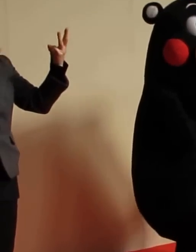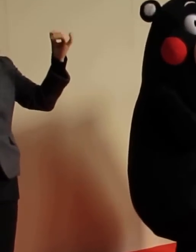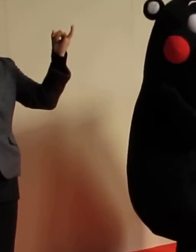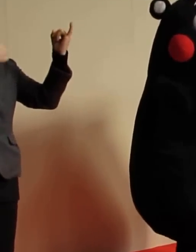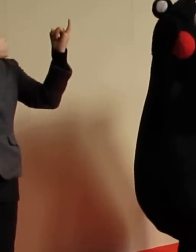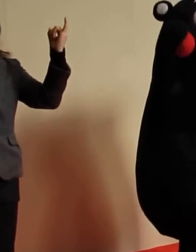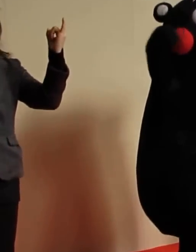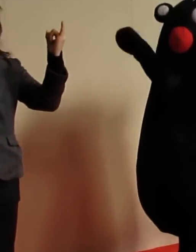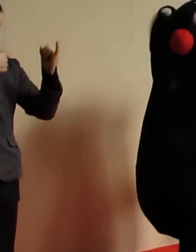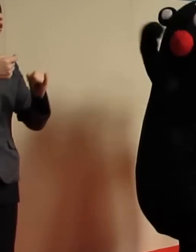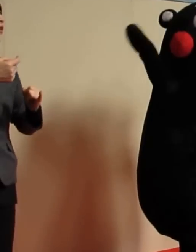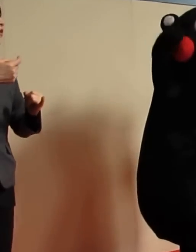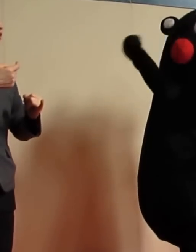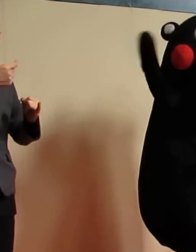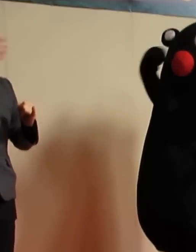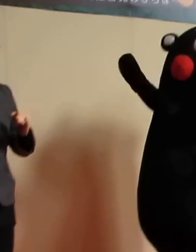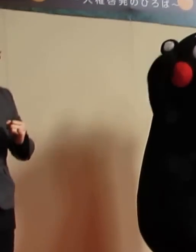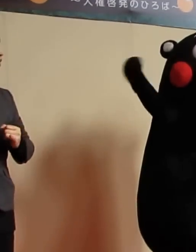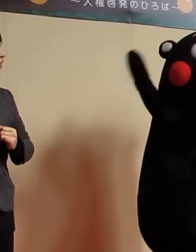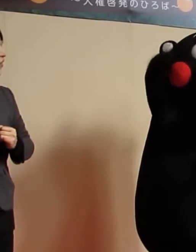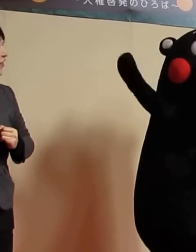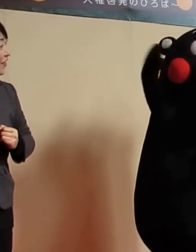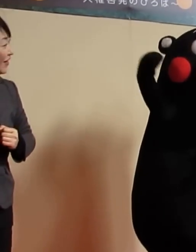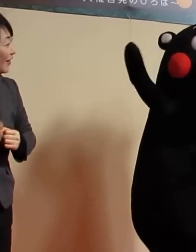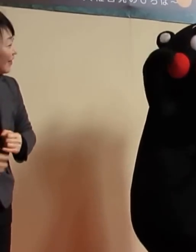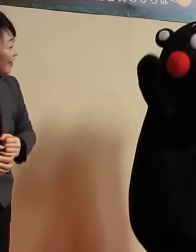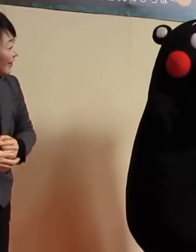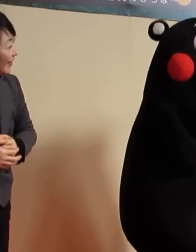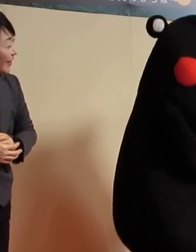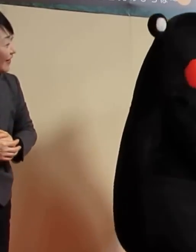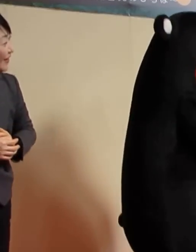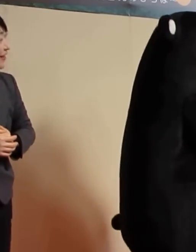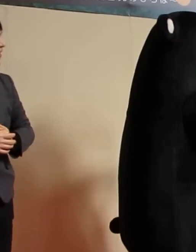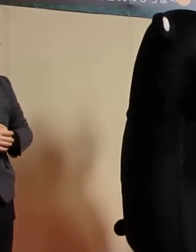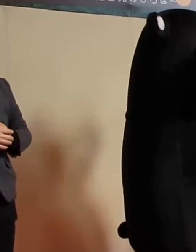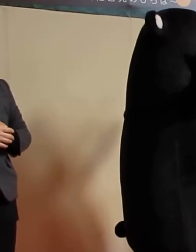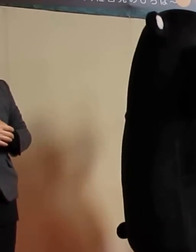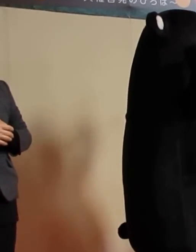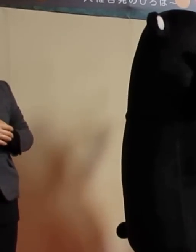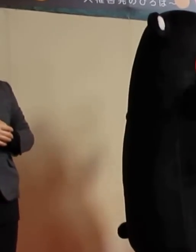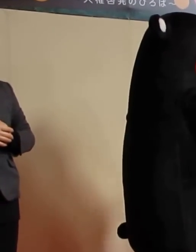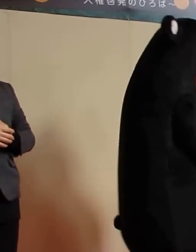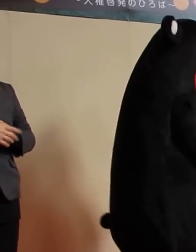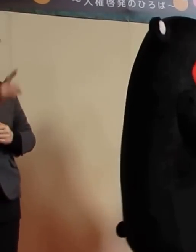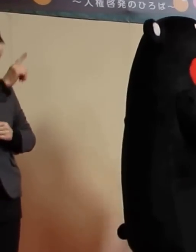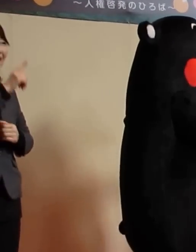私をしてください、せーの、うがナンバーショット